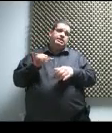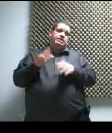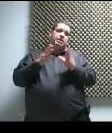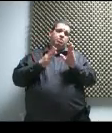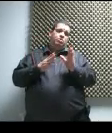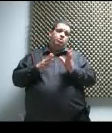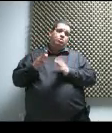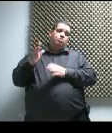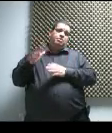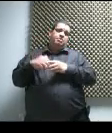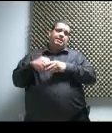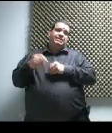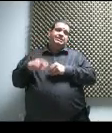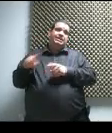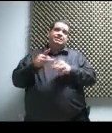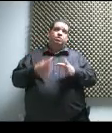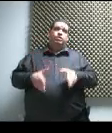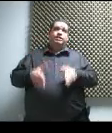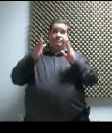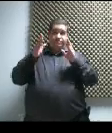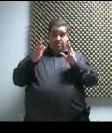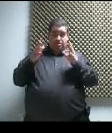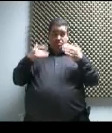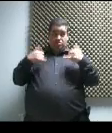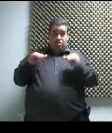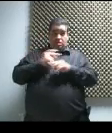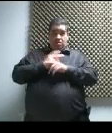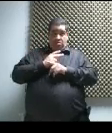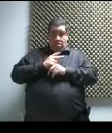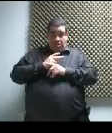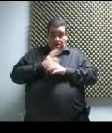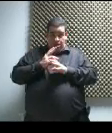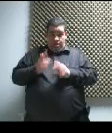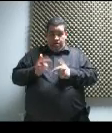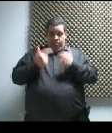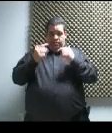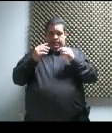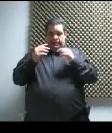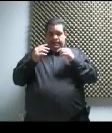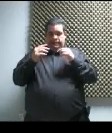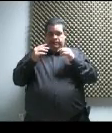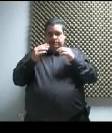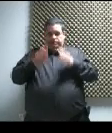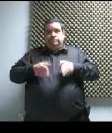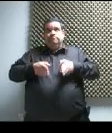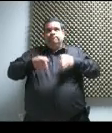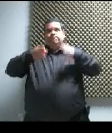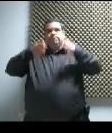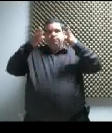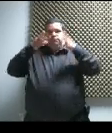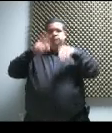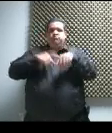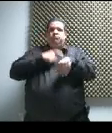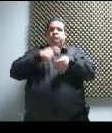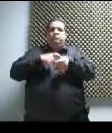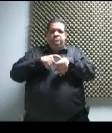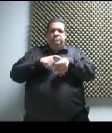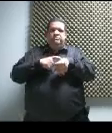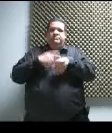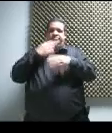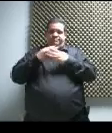evacuación, si es un edificio. Eso se mantiene en pie. Por ejemplo, si uno vive en un condominio, después de cuánto tiempo es